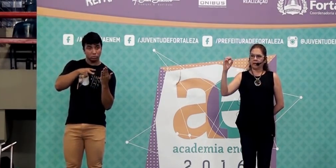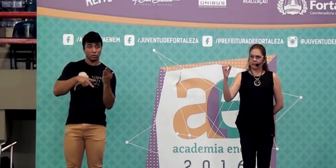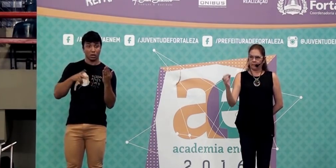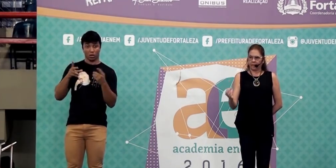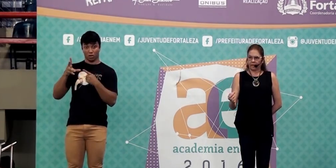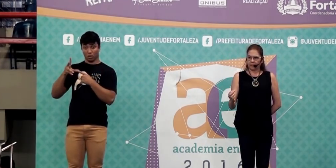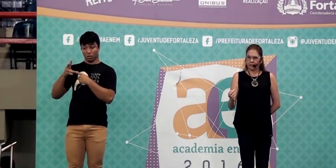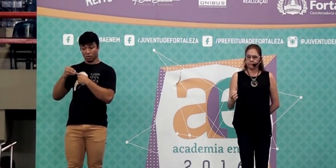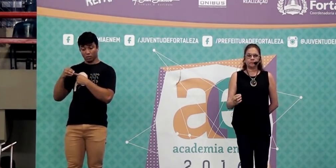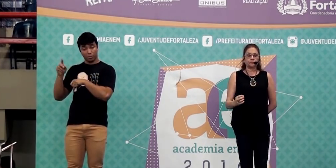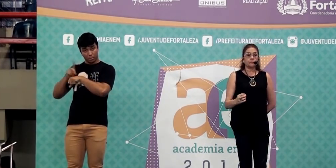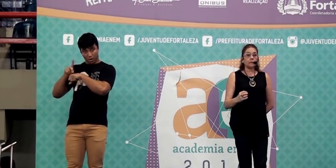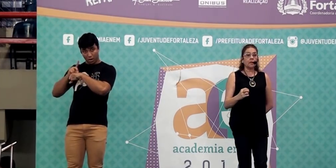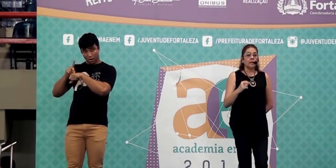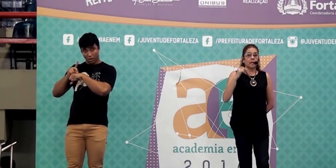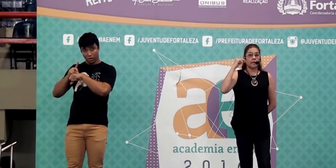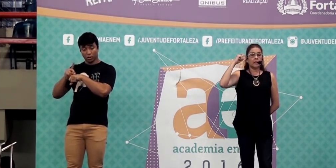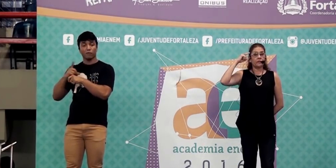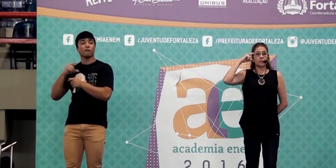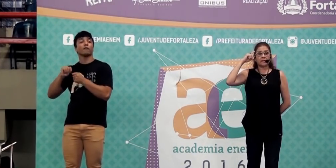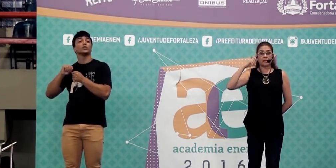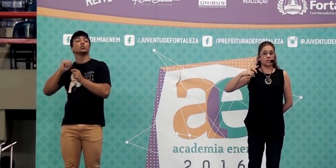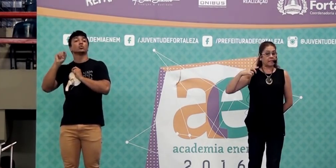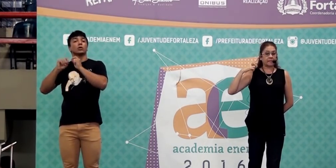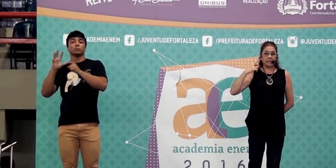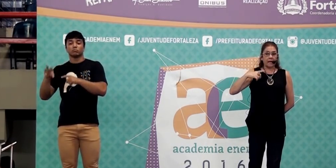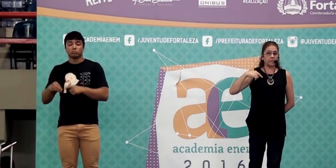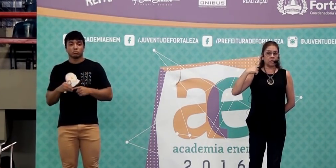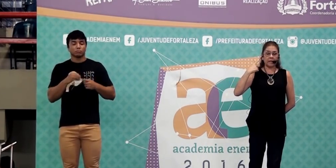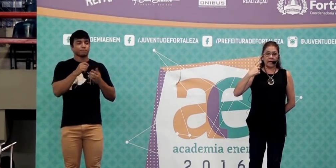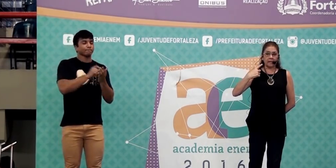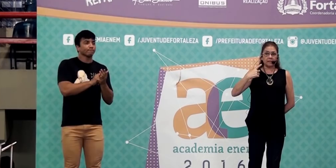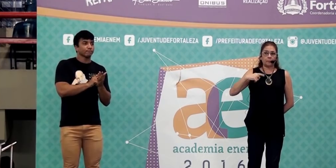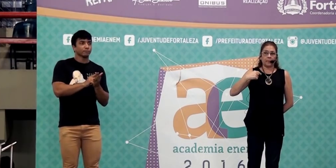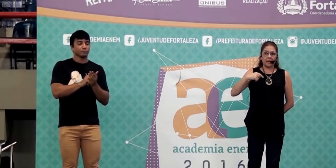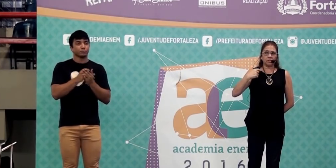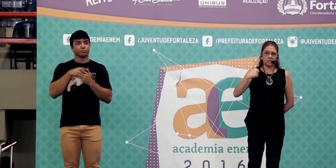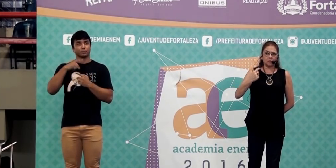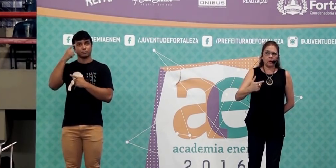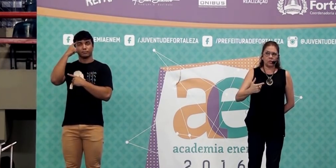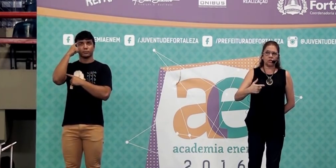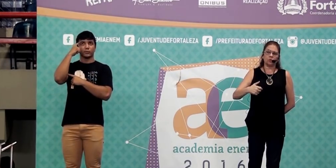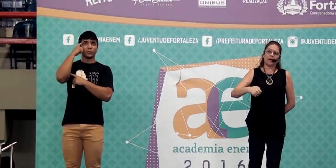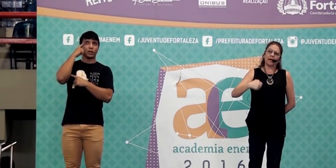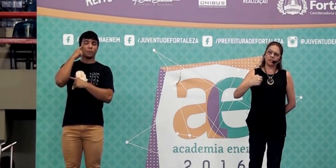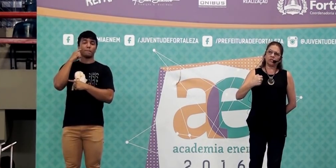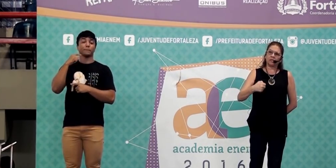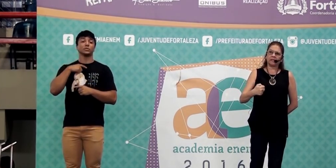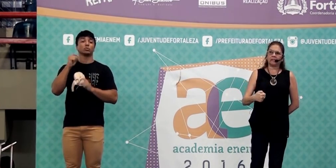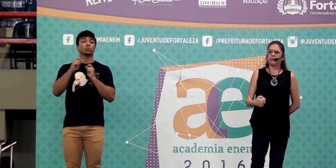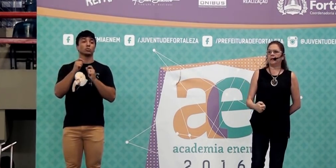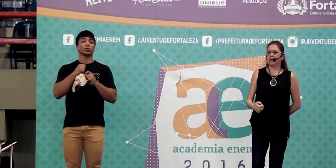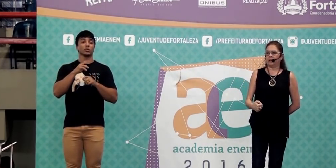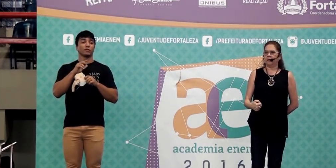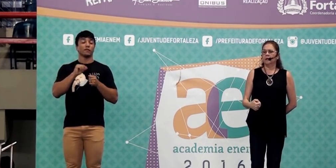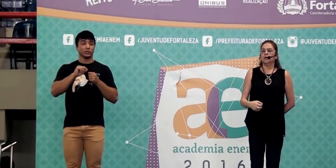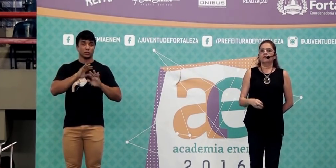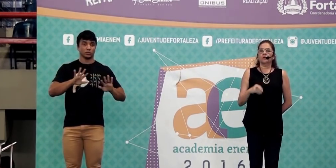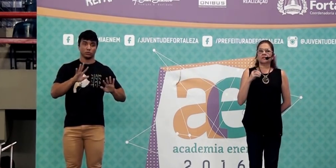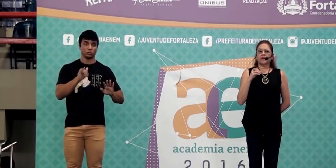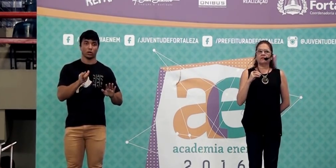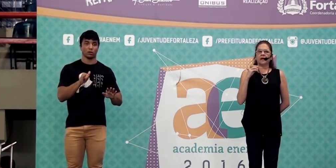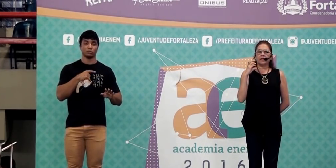sua caneta preta e você já sai de casa predisposto a agir dessa